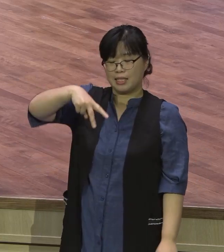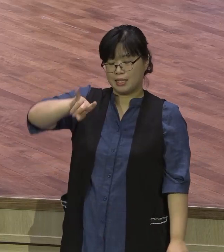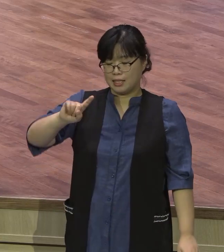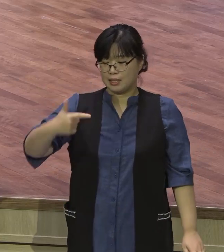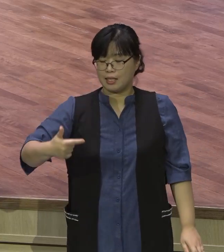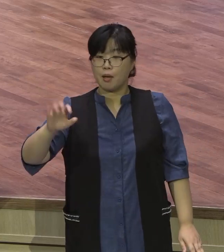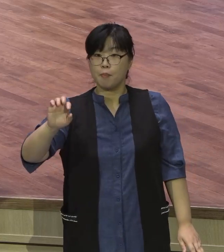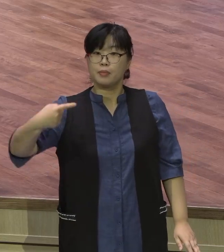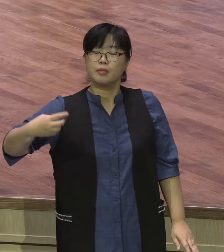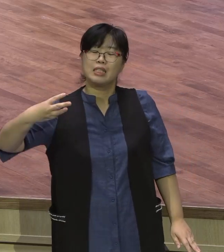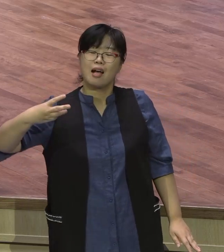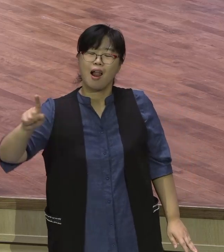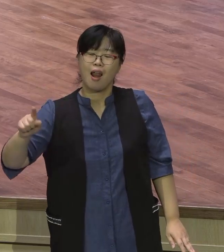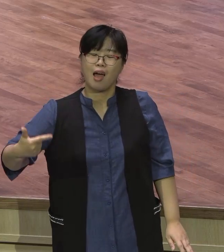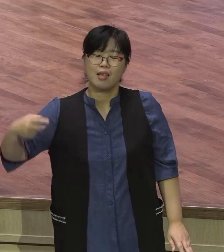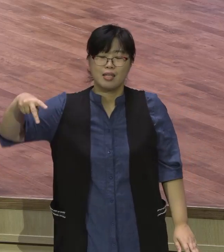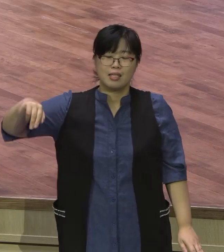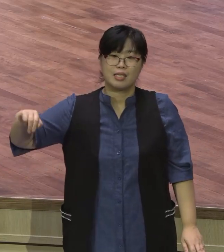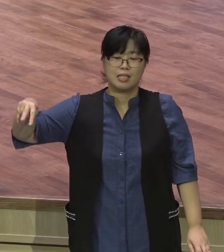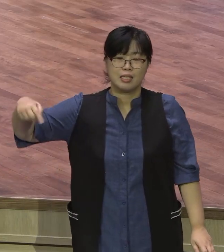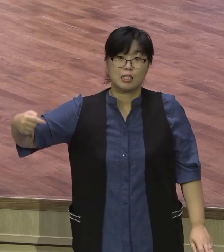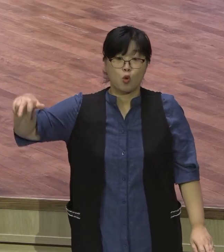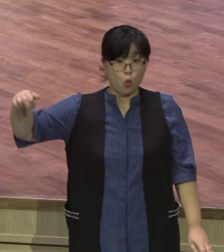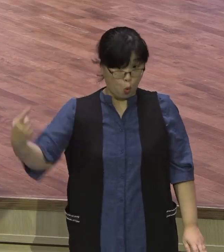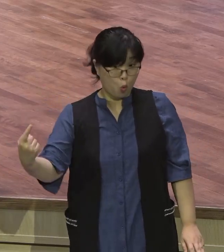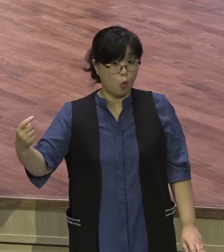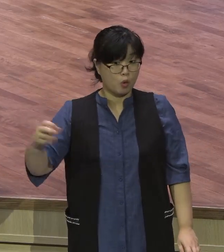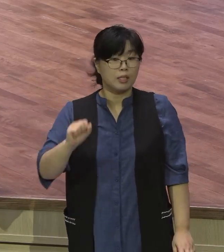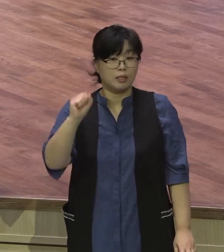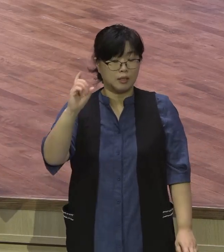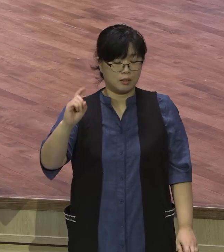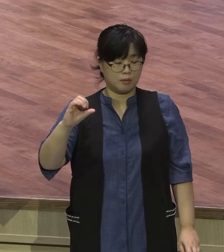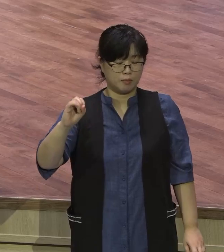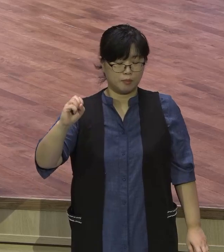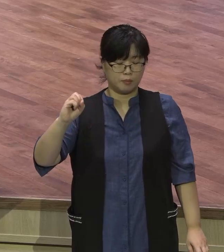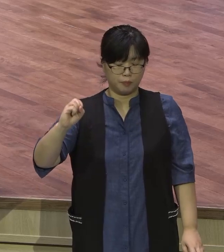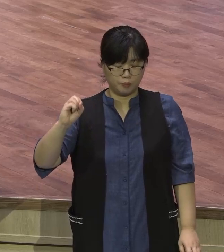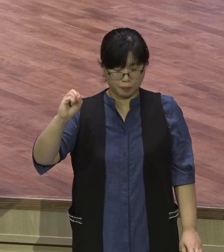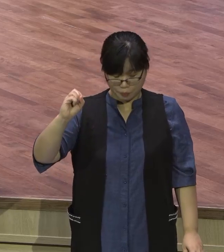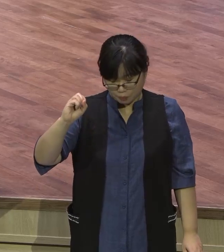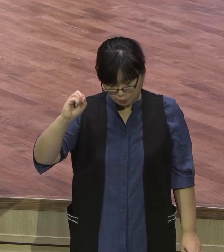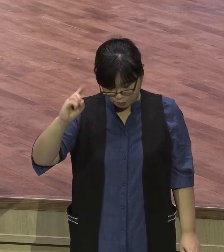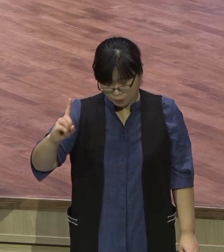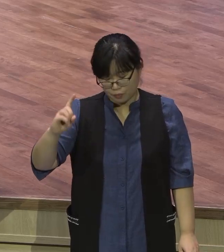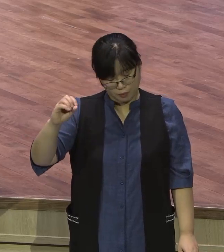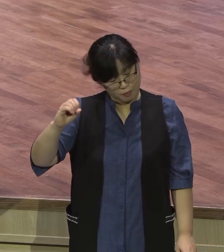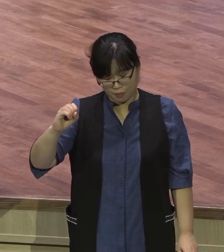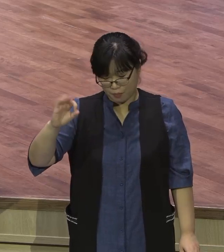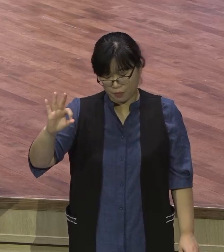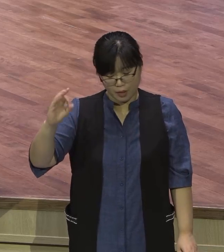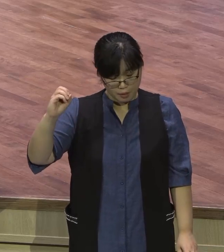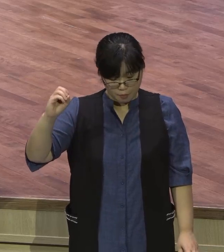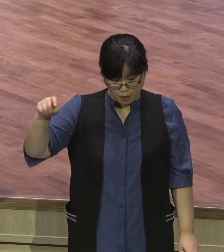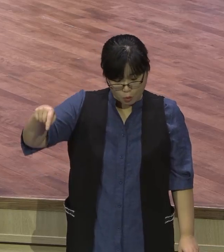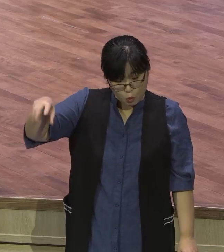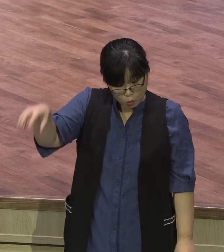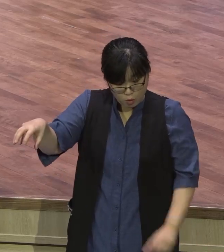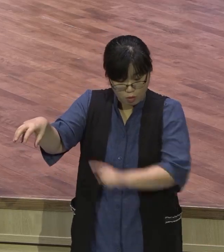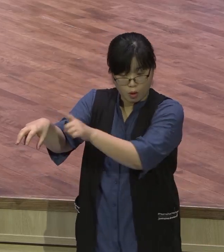견뎠수면 삼십도 가야 되는데 이상한 일들이 일어나고 있다고요 지금 앞으로 어떤 일이 생길지도 모르고 코로나19에서 코로나